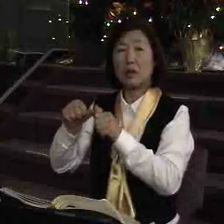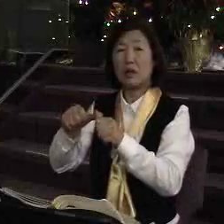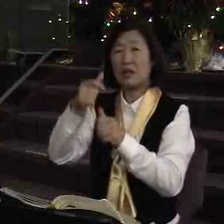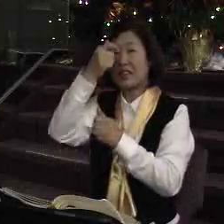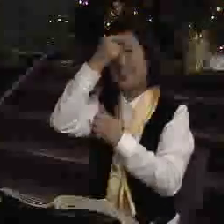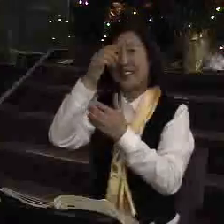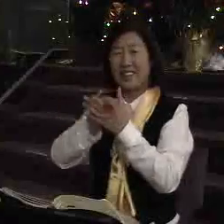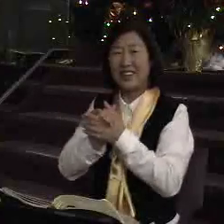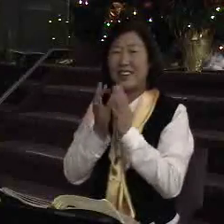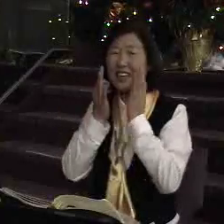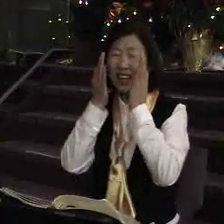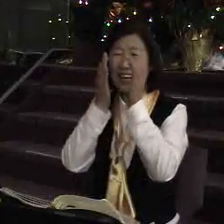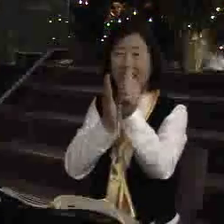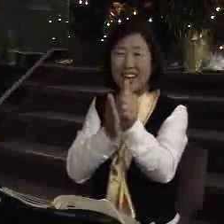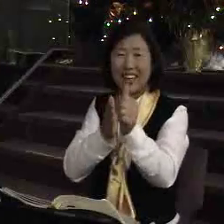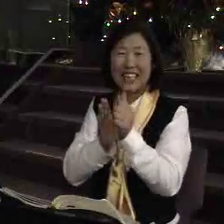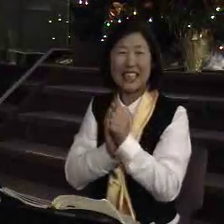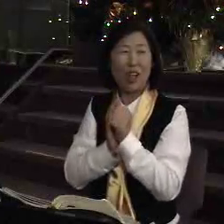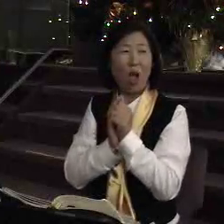간구와